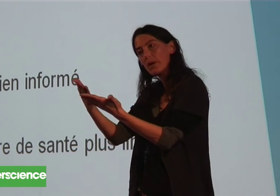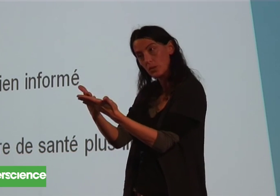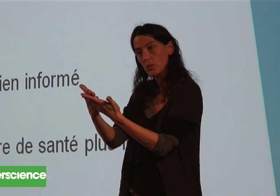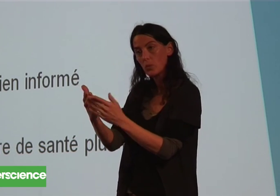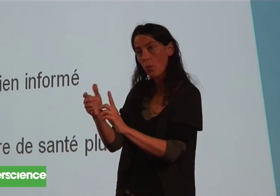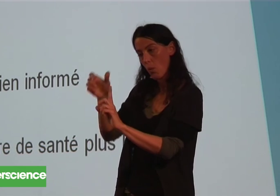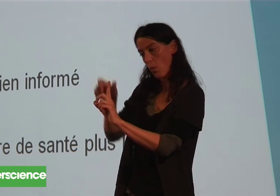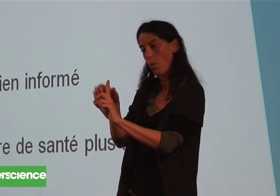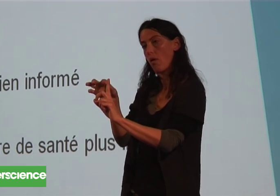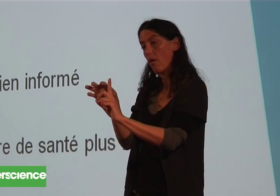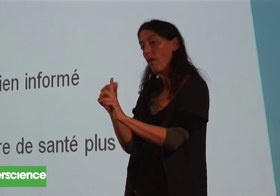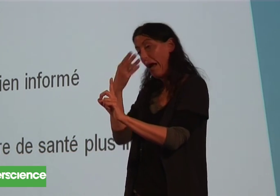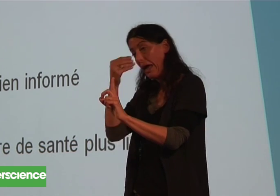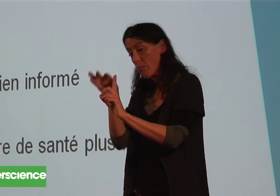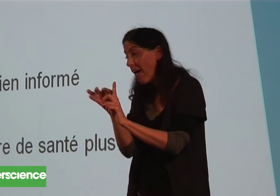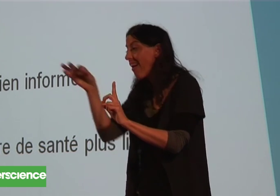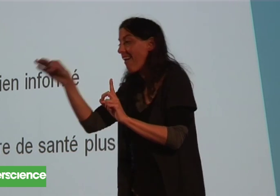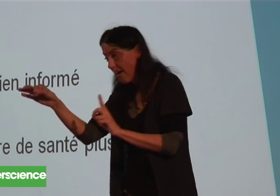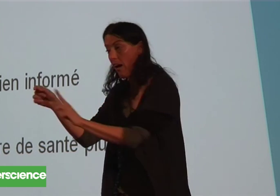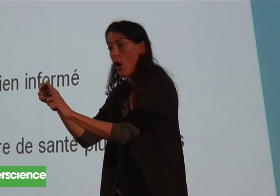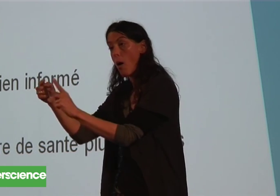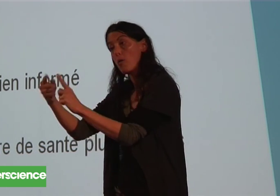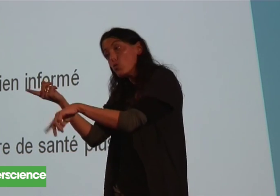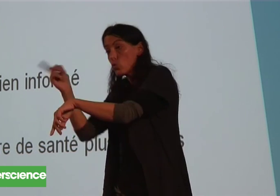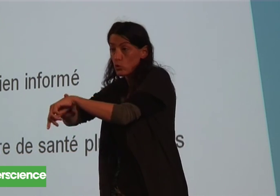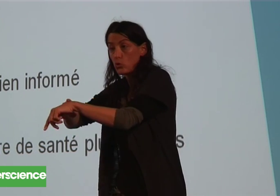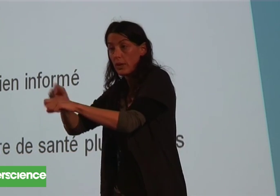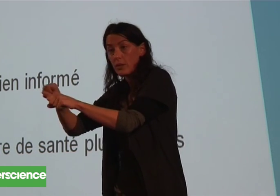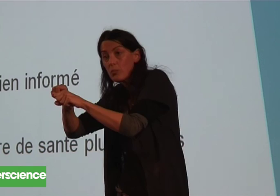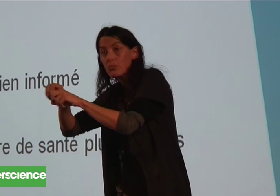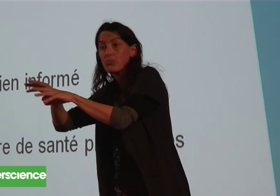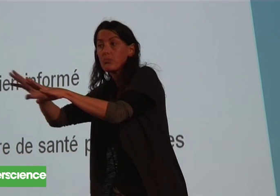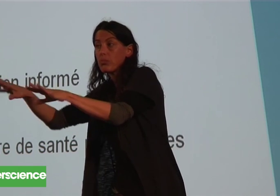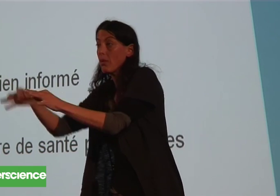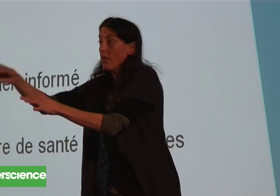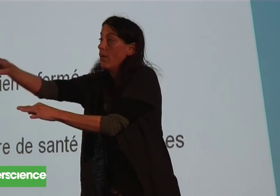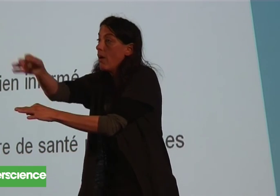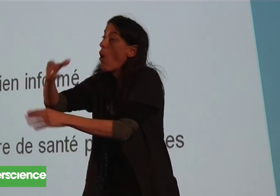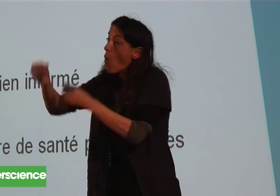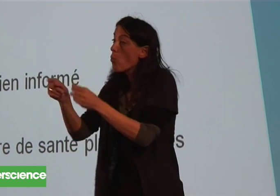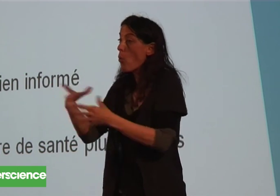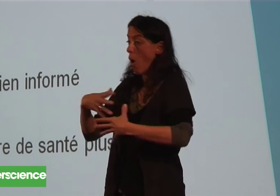par la grippe. Et là encore, les personnes plus en difficulté avec la lecture ont moins bien répondu à ces